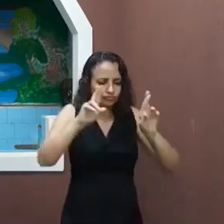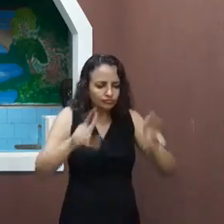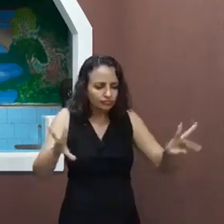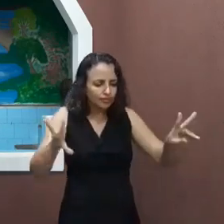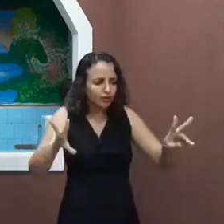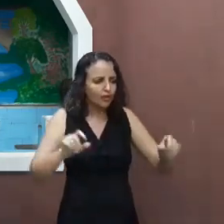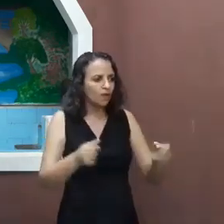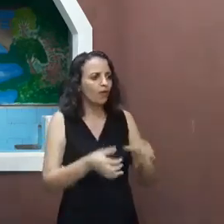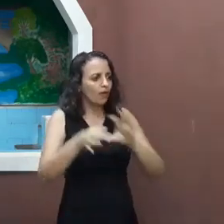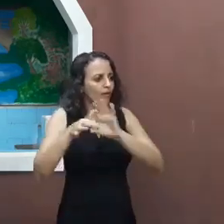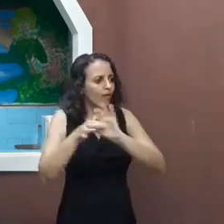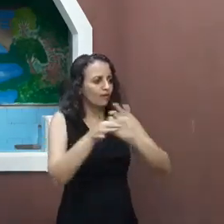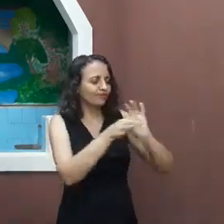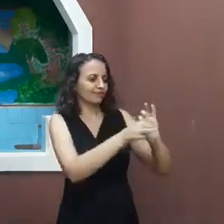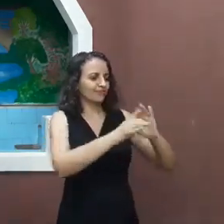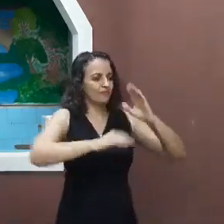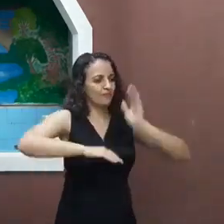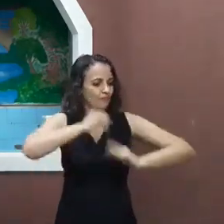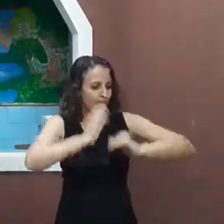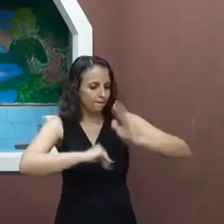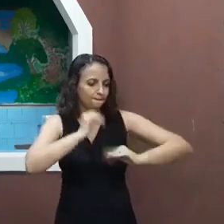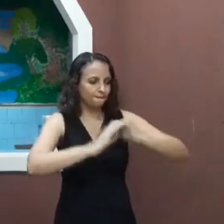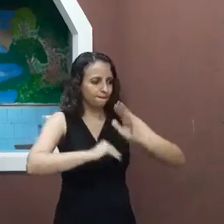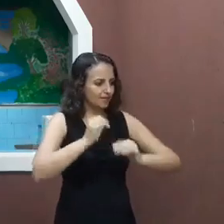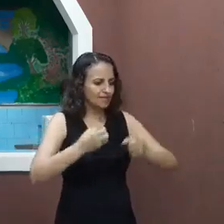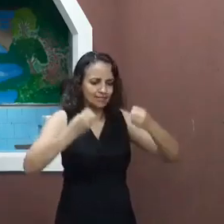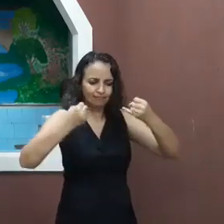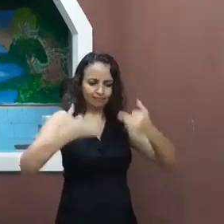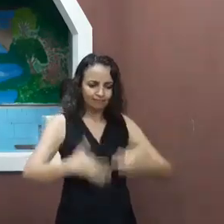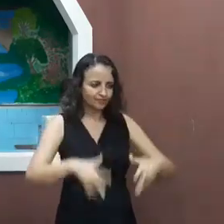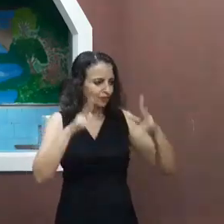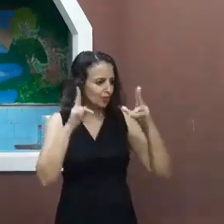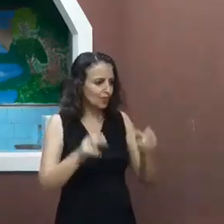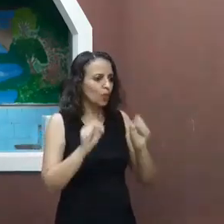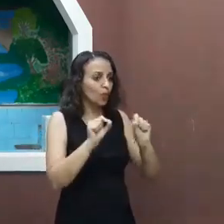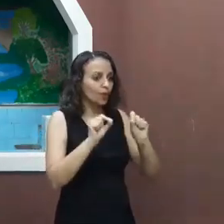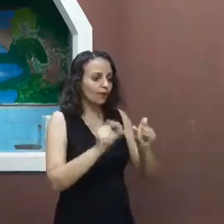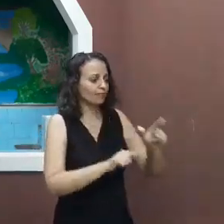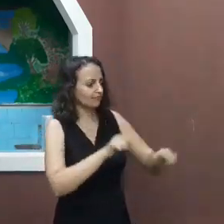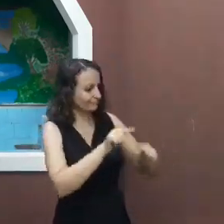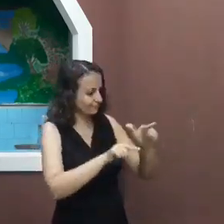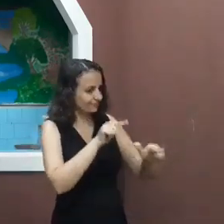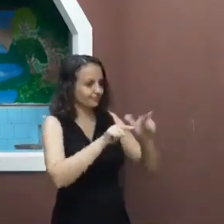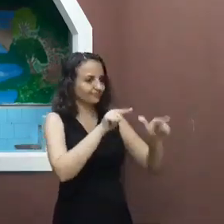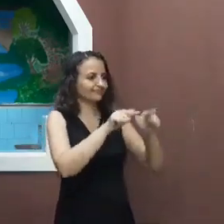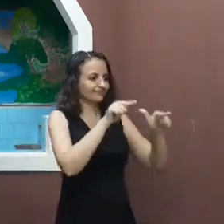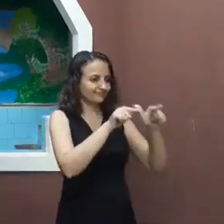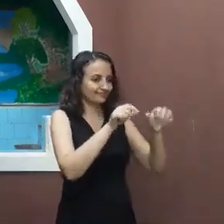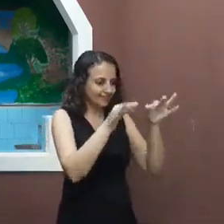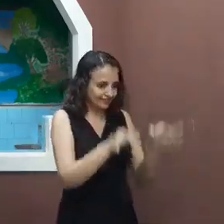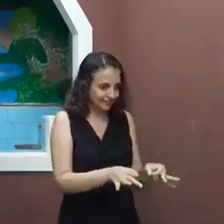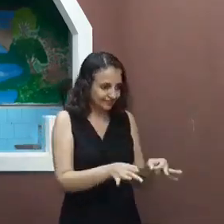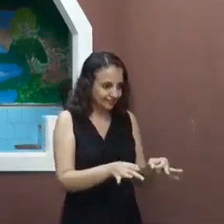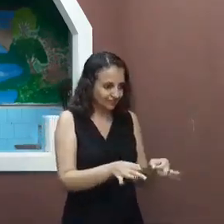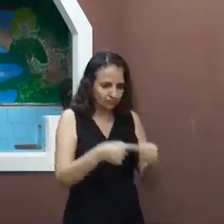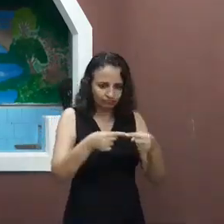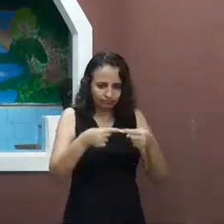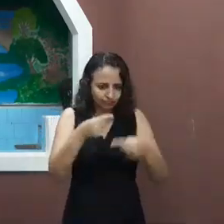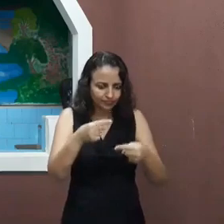praticadas, mas os dois falam de obras, então não há uma discordância